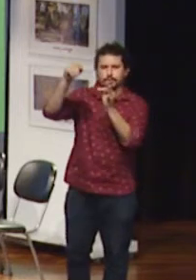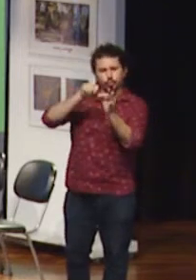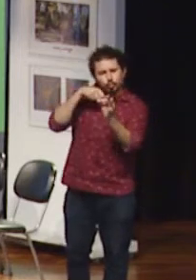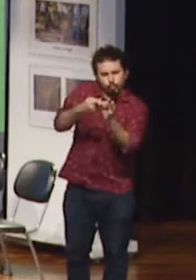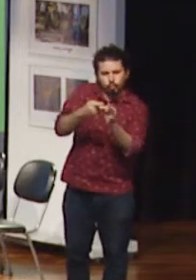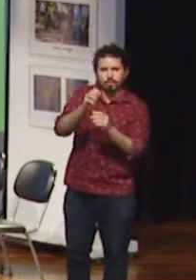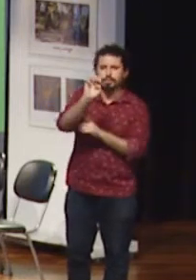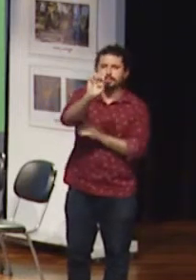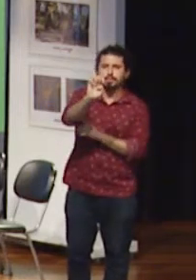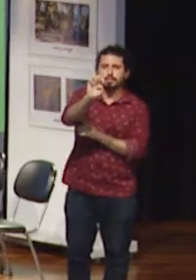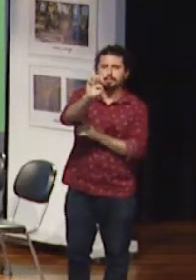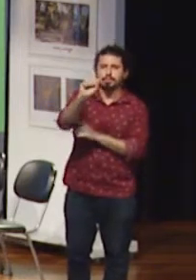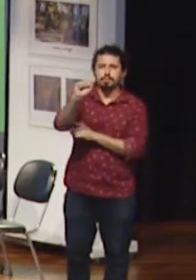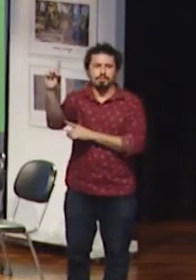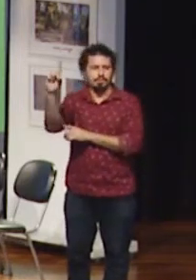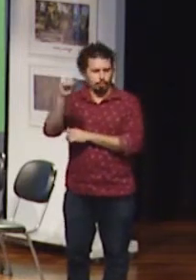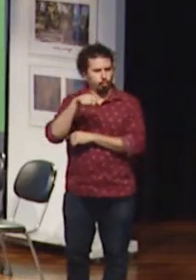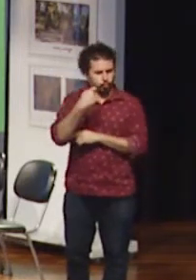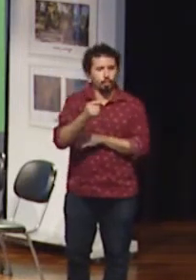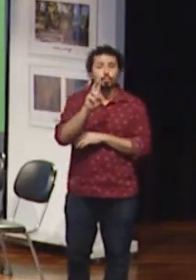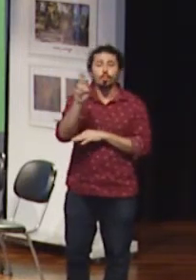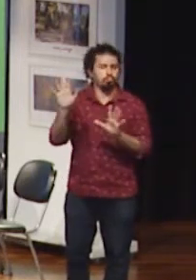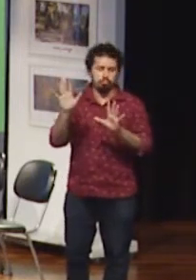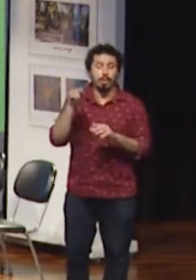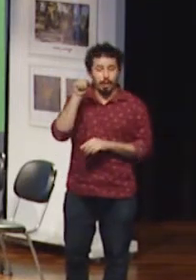à distância, em outros EAD,